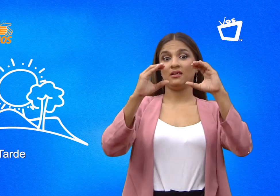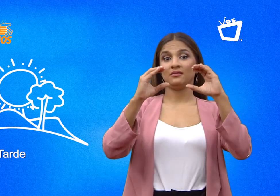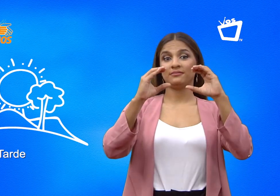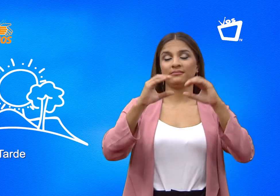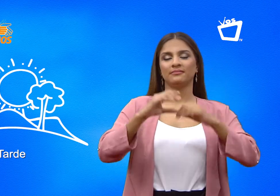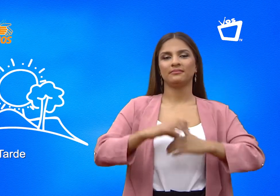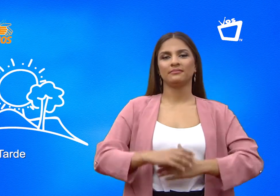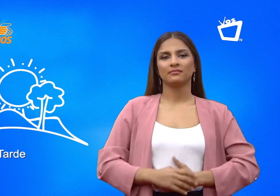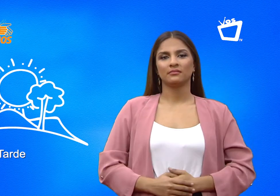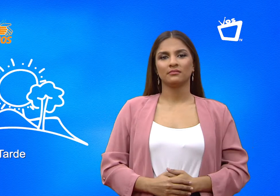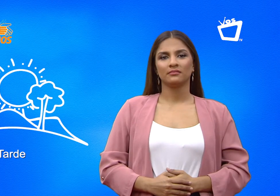Tarde.